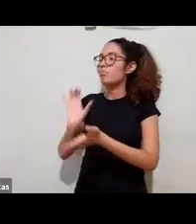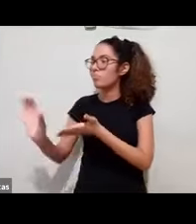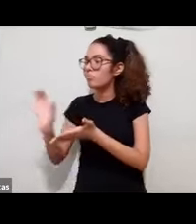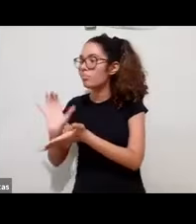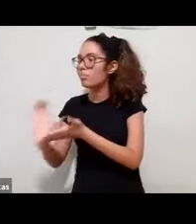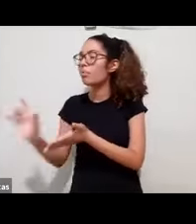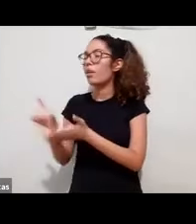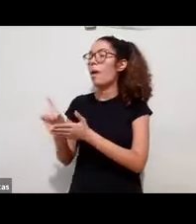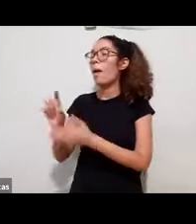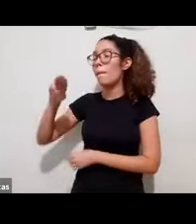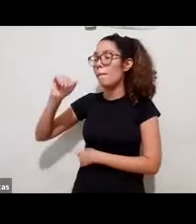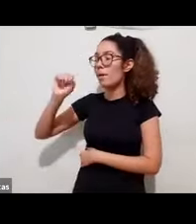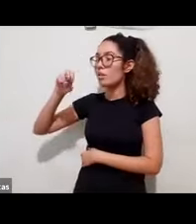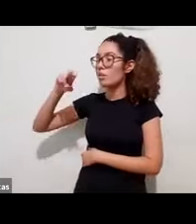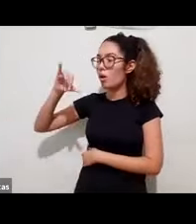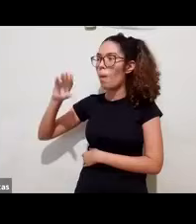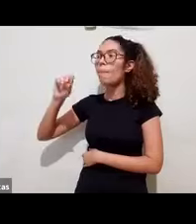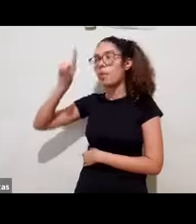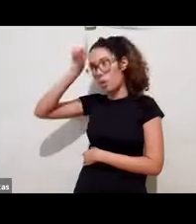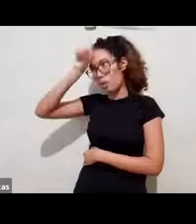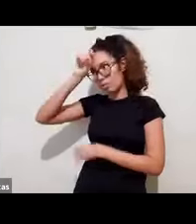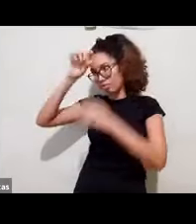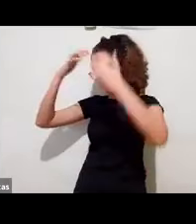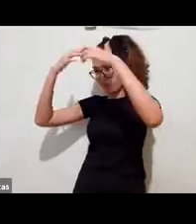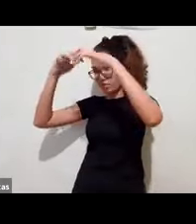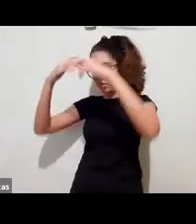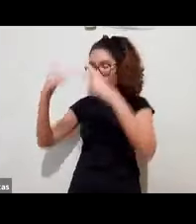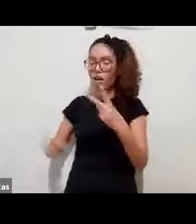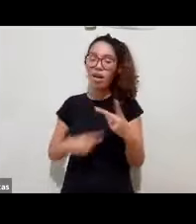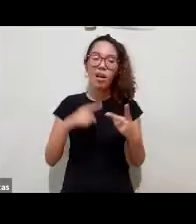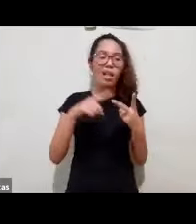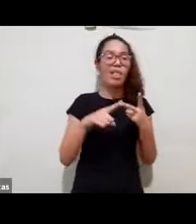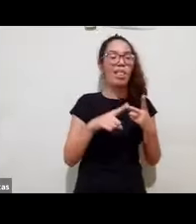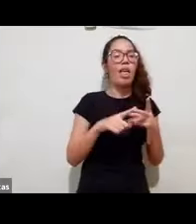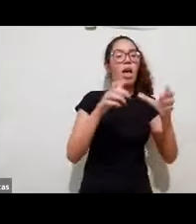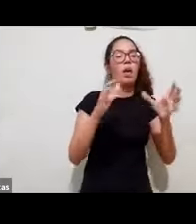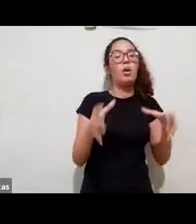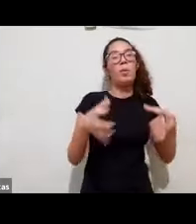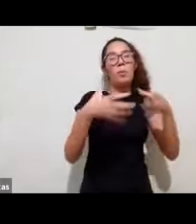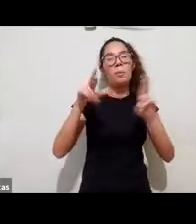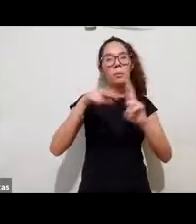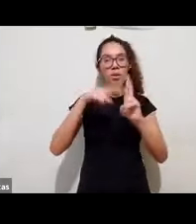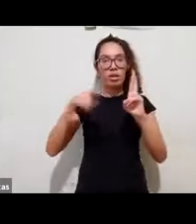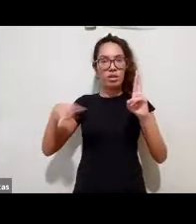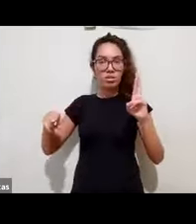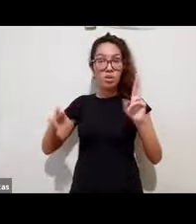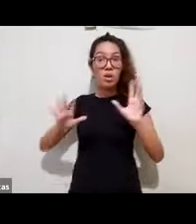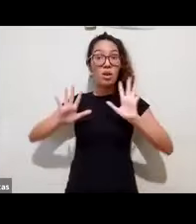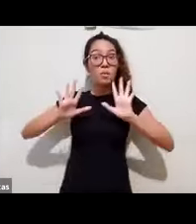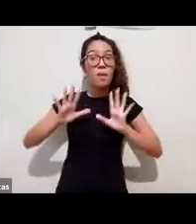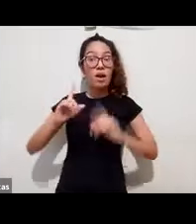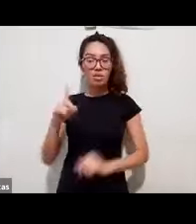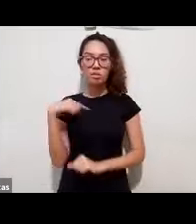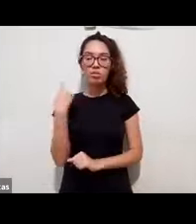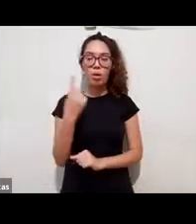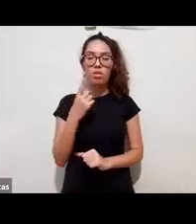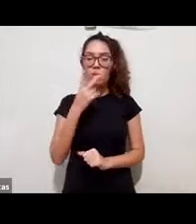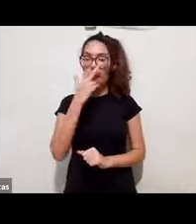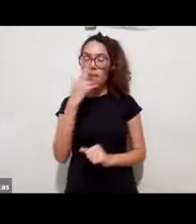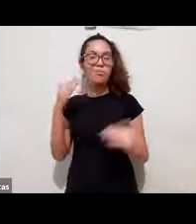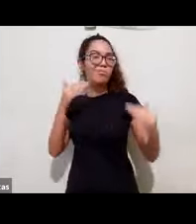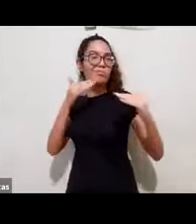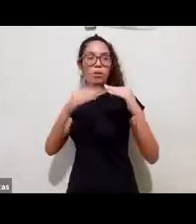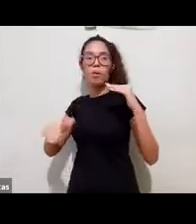é algo muito sério, como os meninos colocaram, e a gente tem que apontar um movimento contrário, o retorno dos marcos da